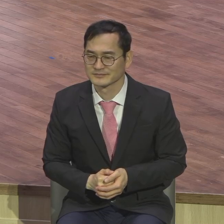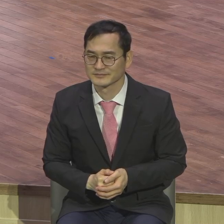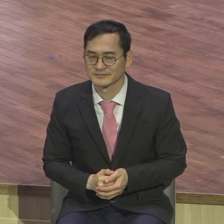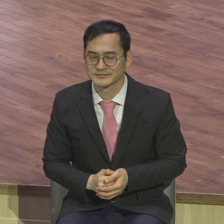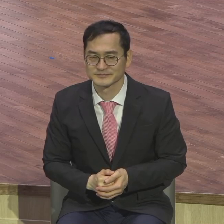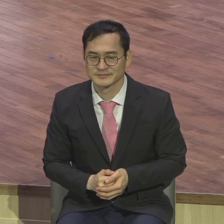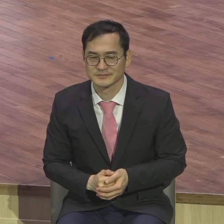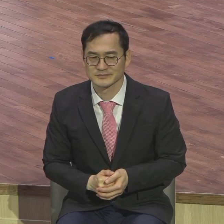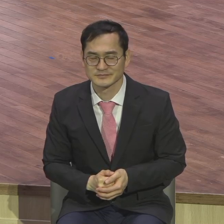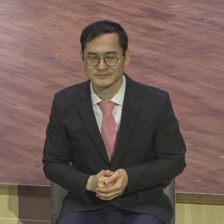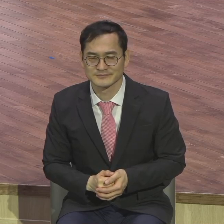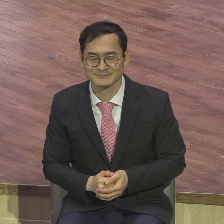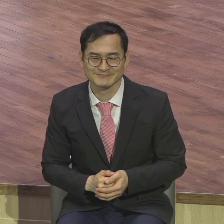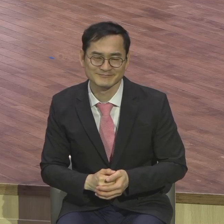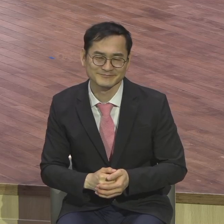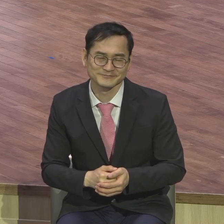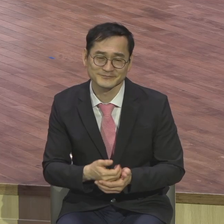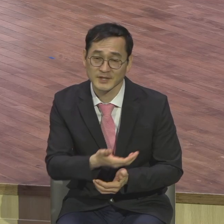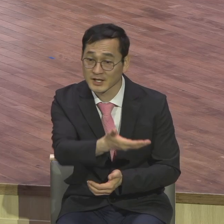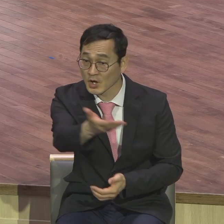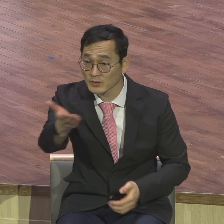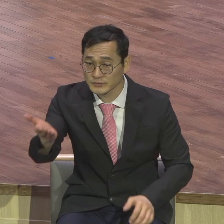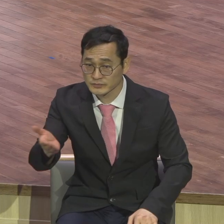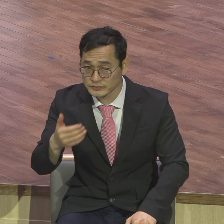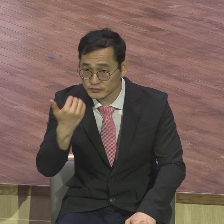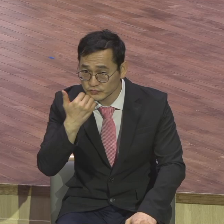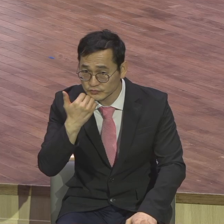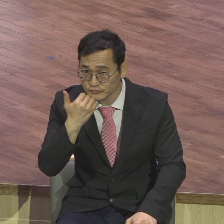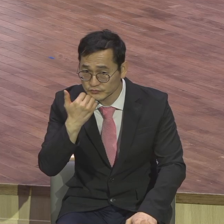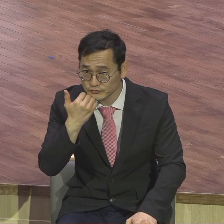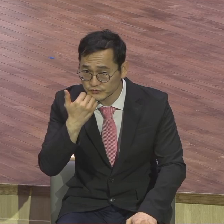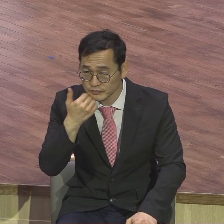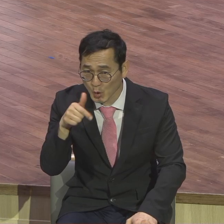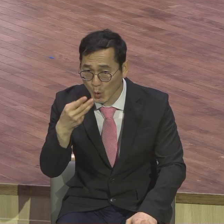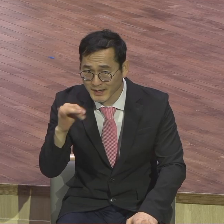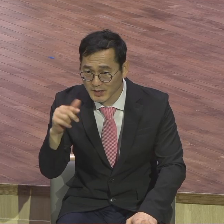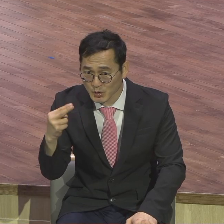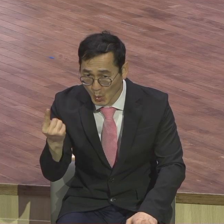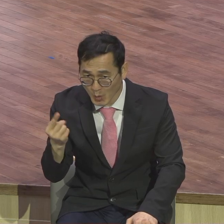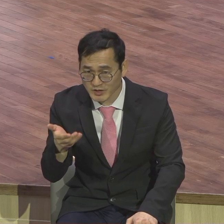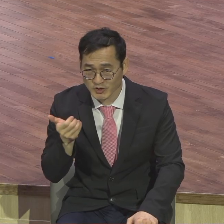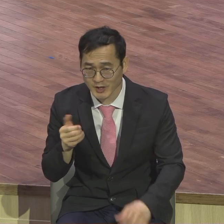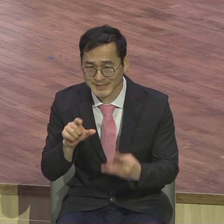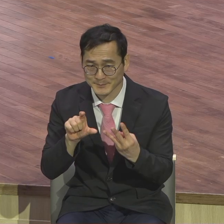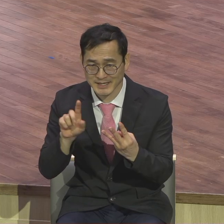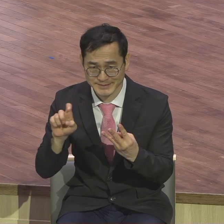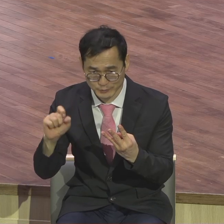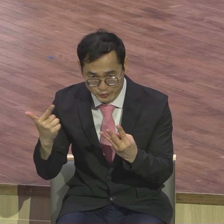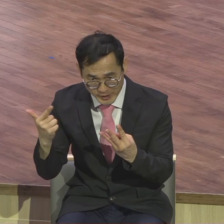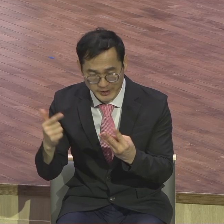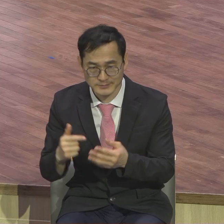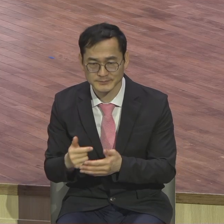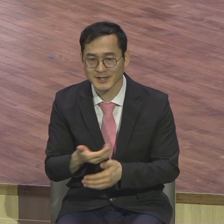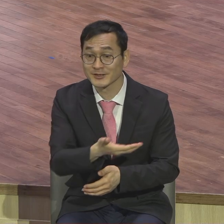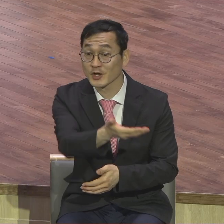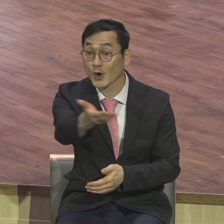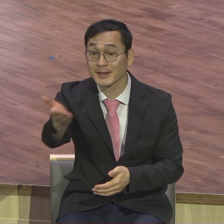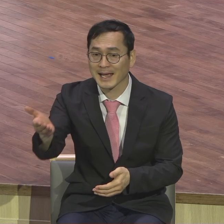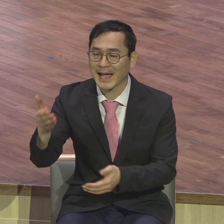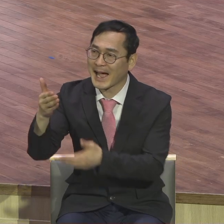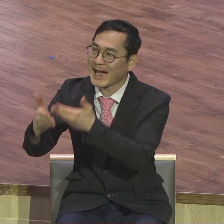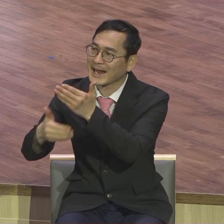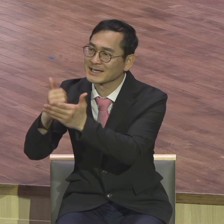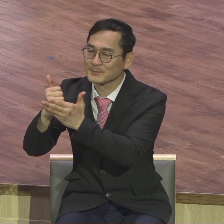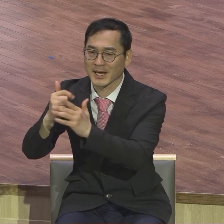여러분은요 어떤 존재냐 골동우스 3장 10절입니다. 너희 너희가 하나님의